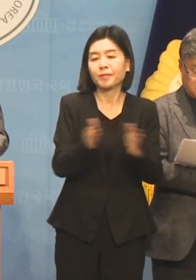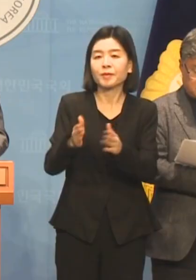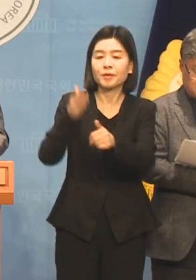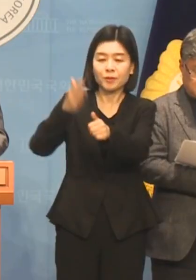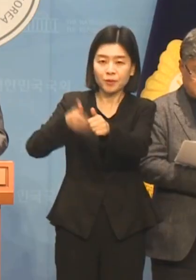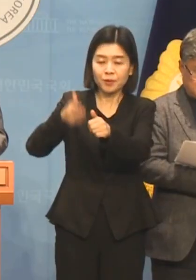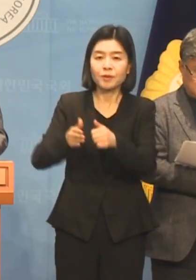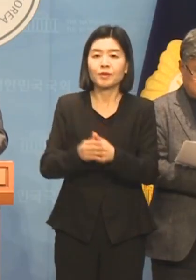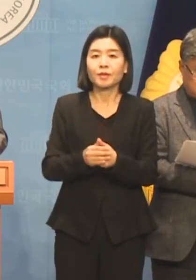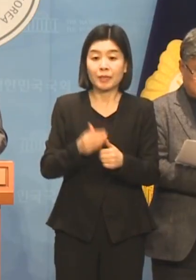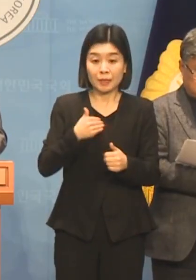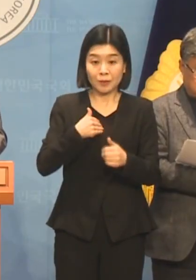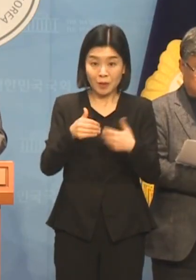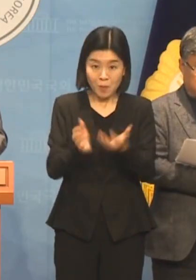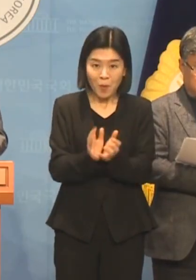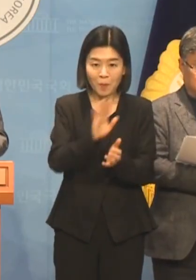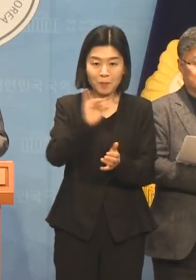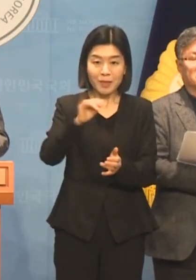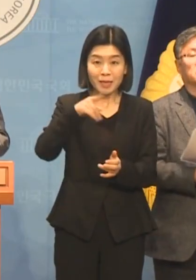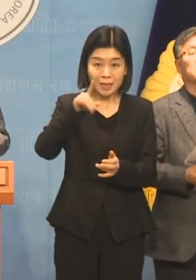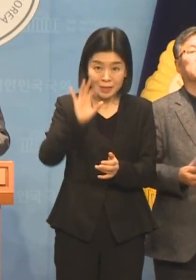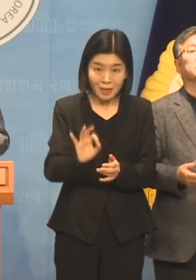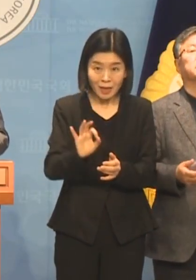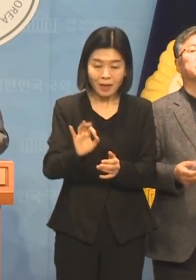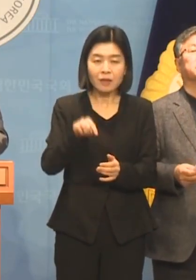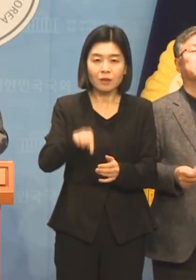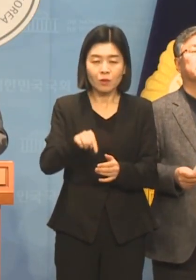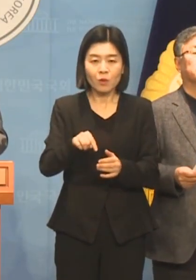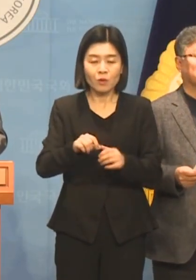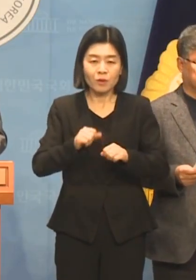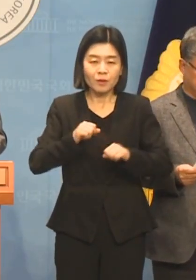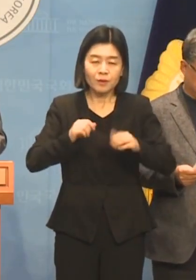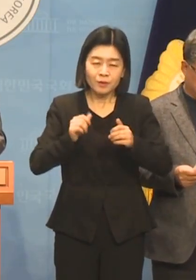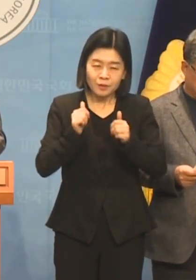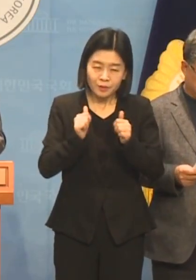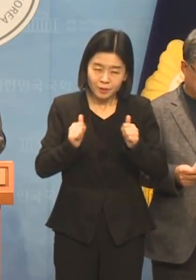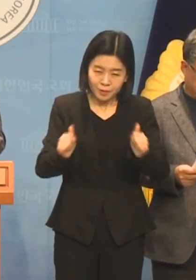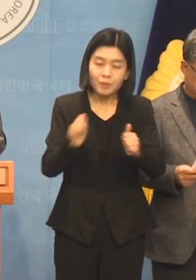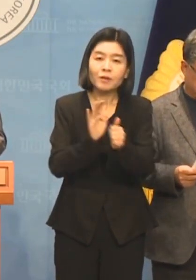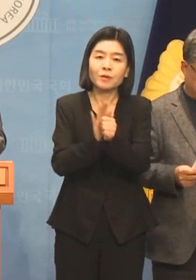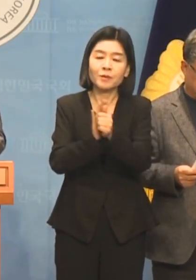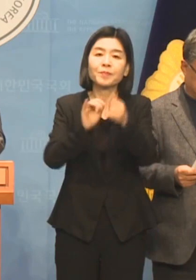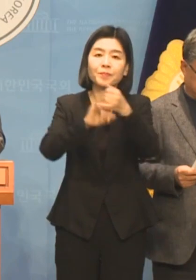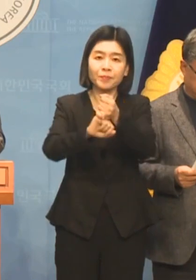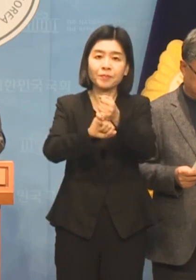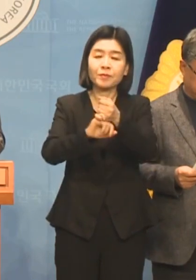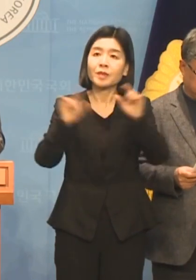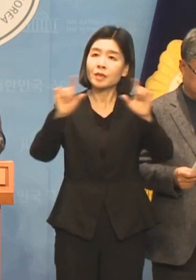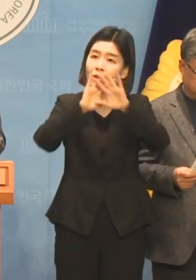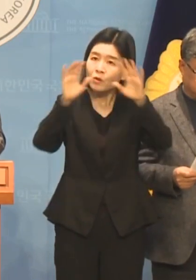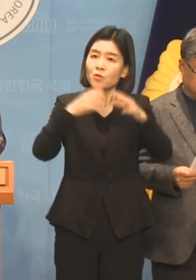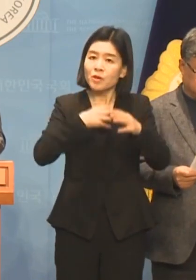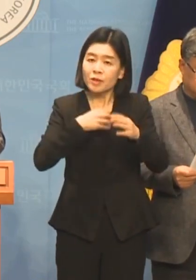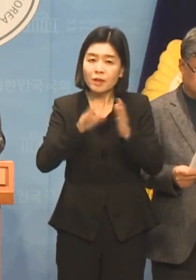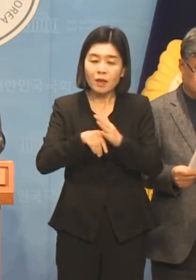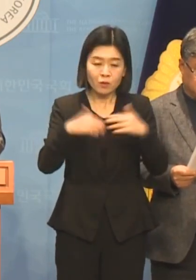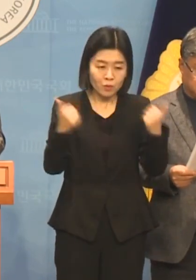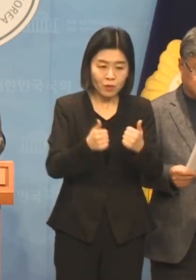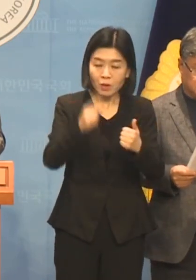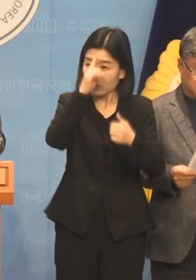비상도 그 과정에서 최선을 다해 협력하겠습니다. 기후위기 시대에 이제는 국회와